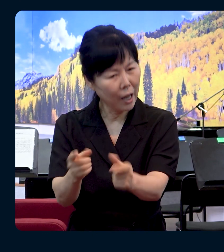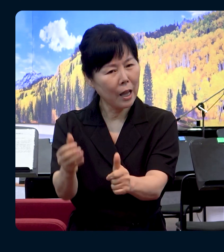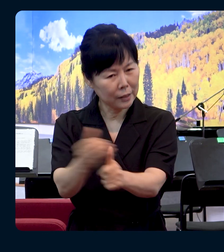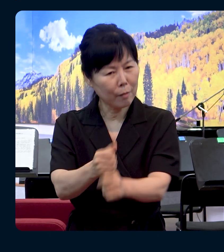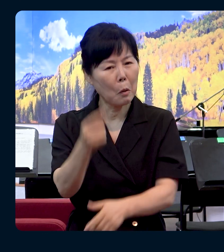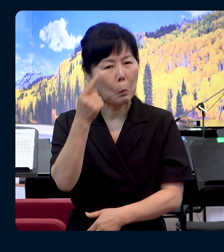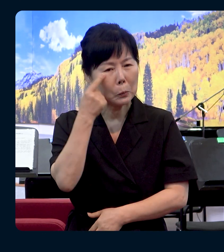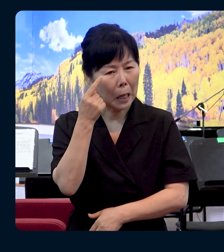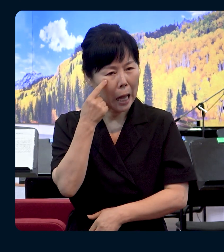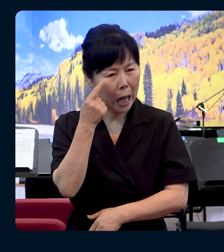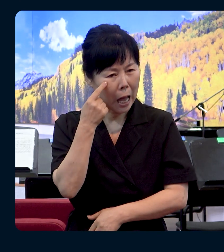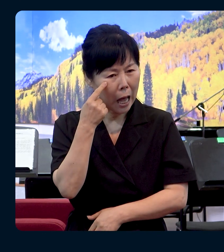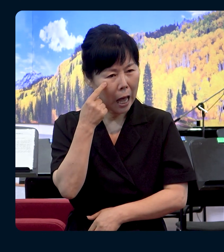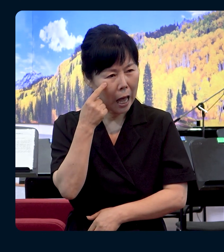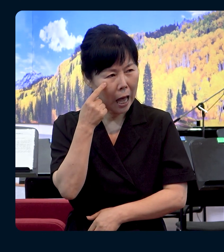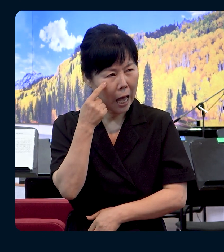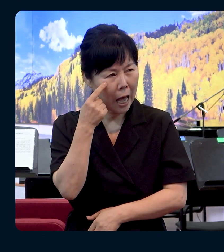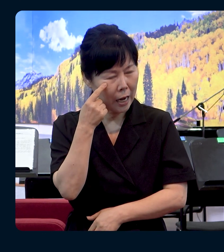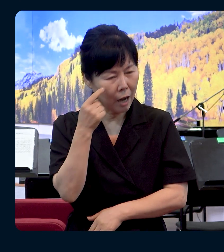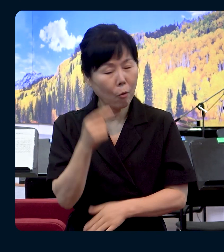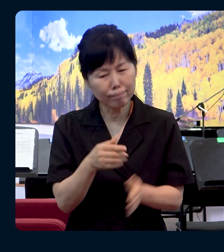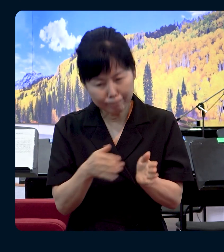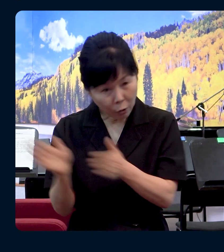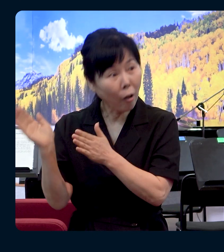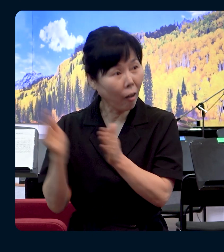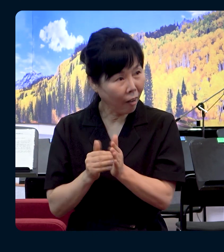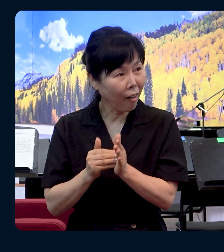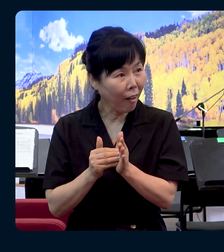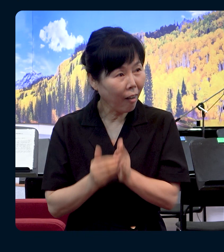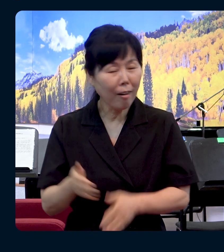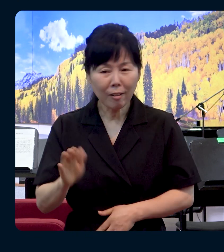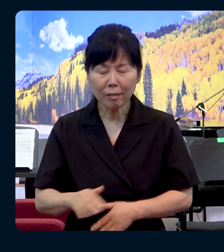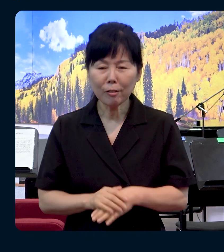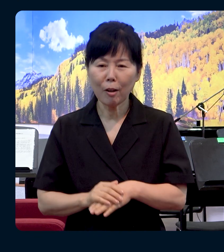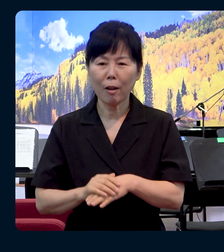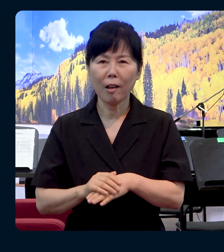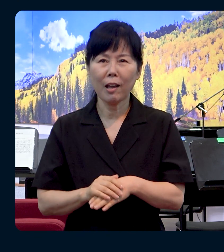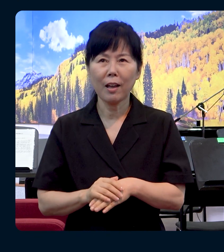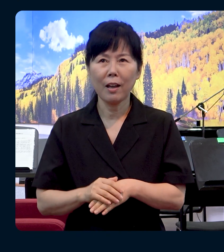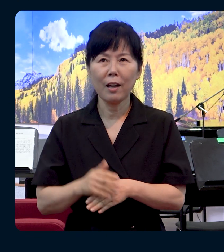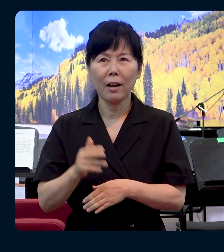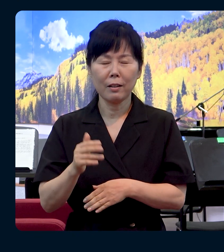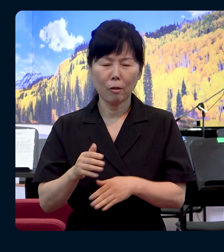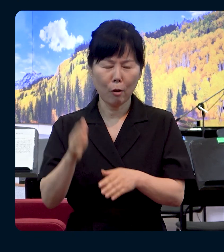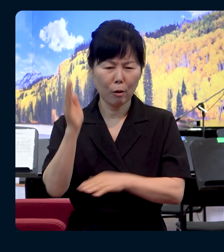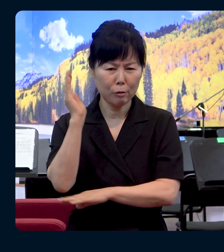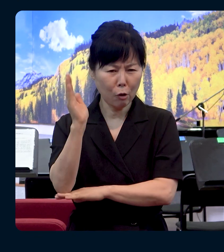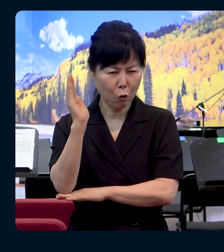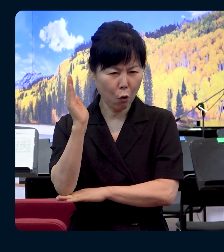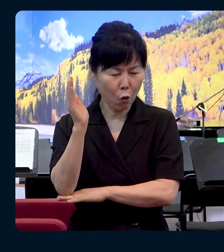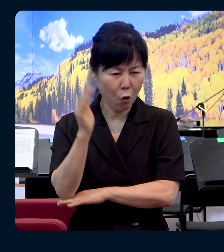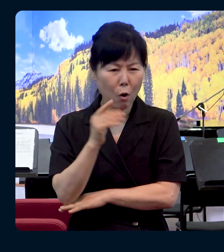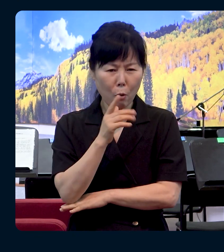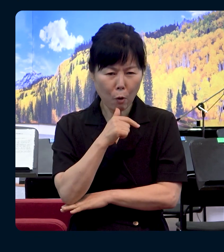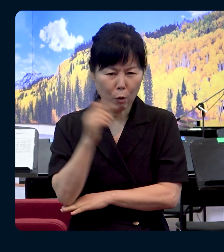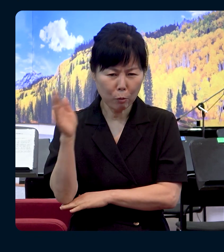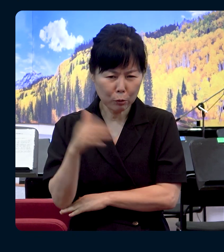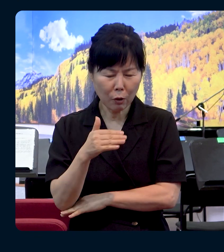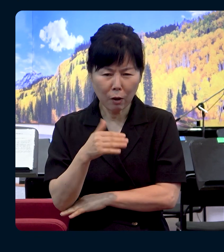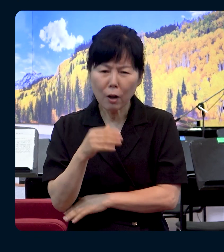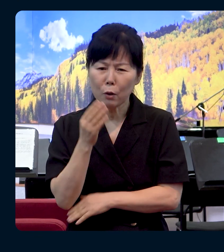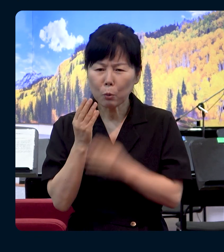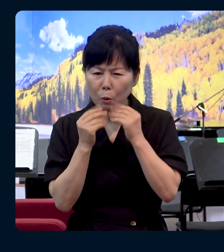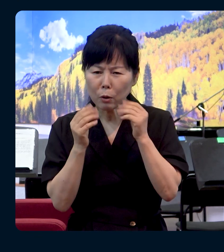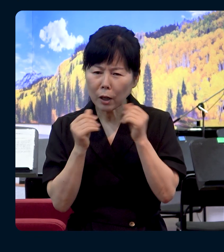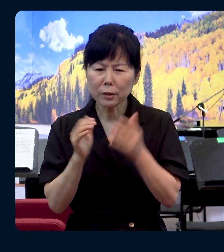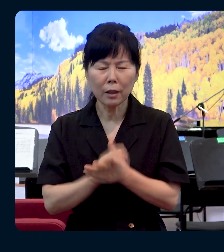수 있겠지라고 하면서 그냥 넘어갔는데, 그런데 말씀을 쭉 전하면서 계속 마음에 그런 부담과 감동이